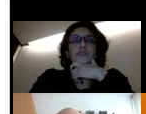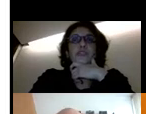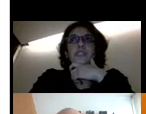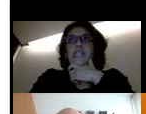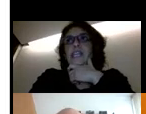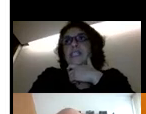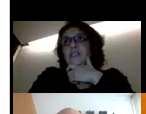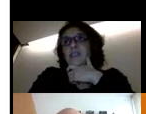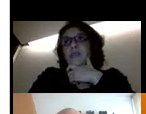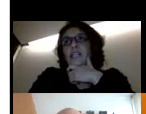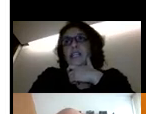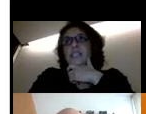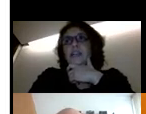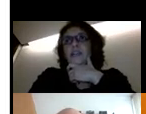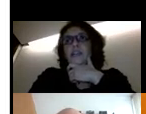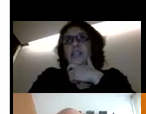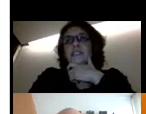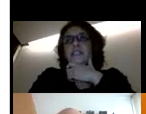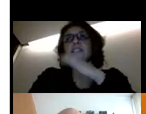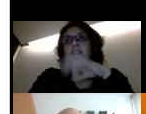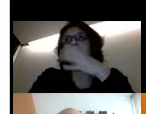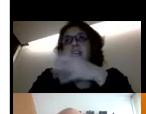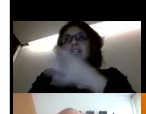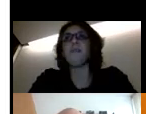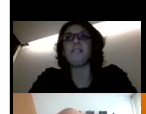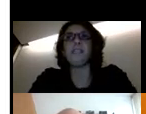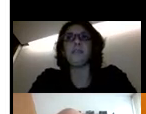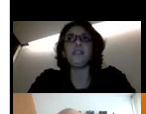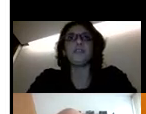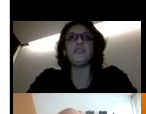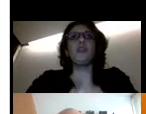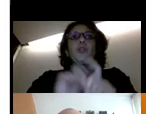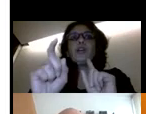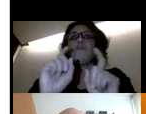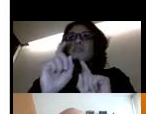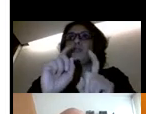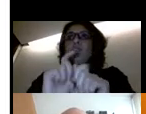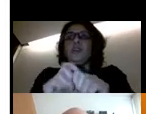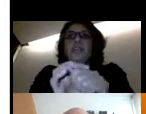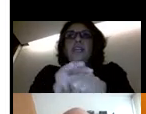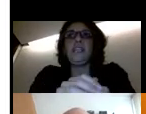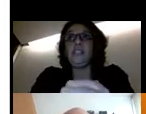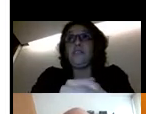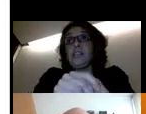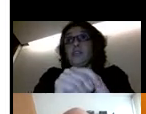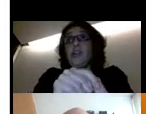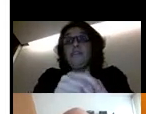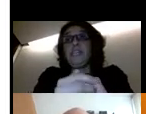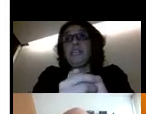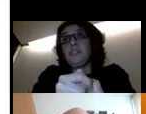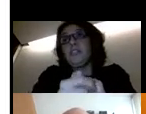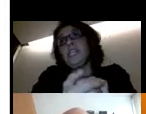recursos, donde el investigador lo que hace es alimenta este proceso, pero luego va solo